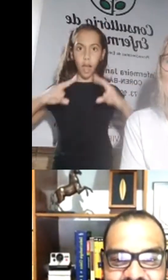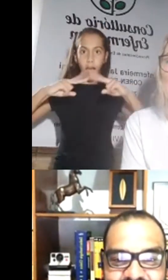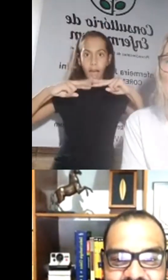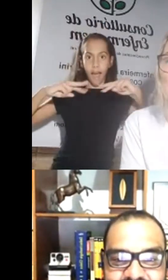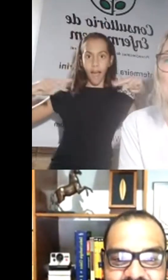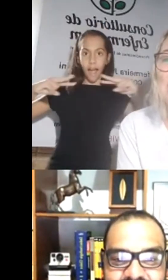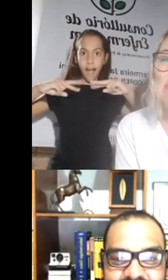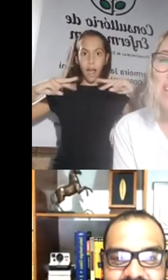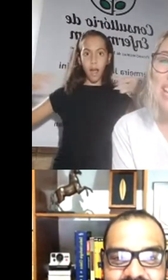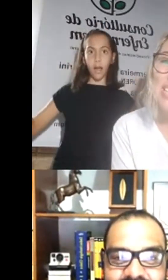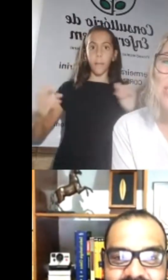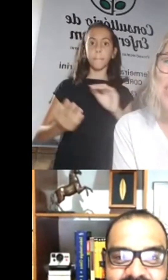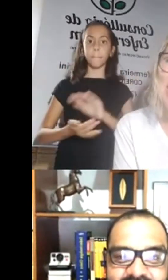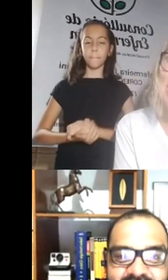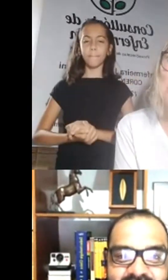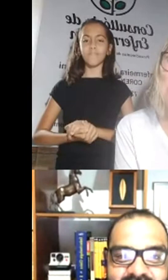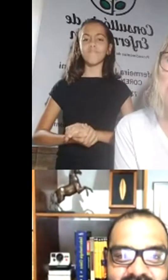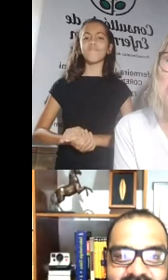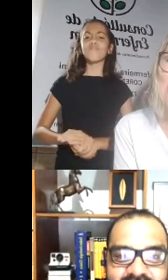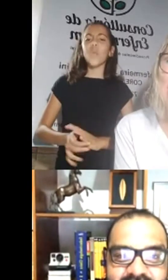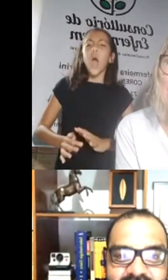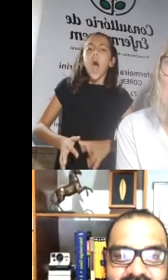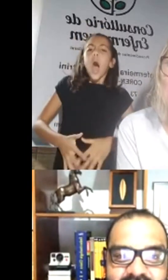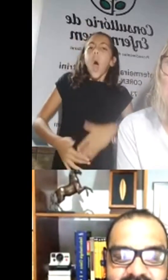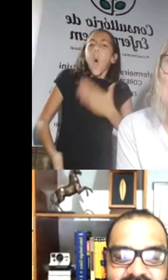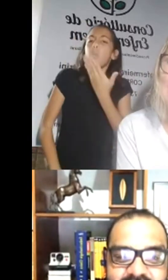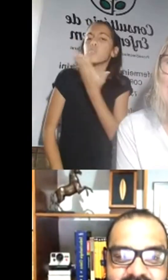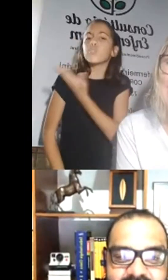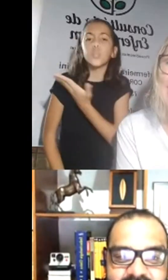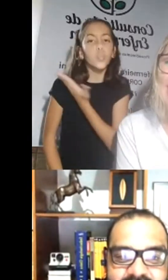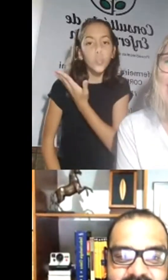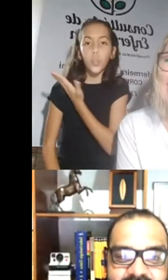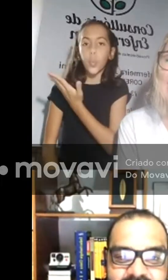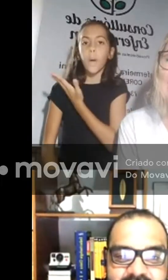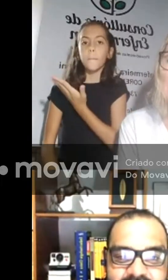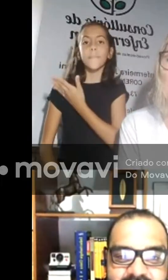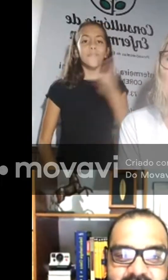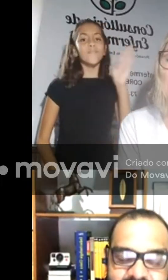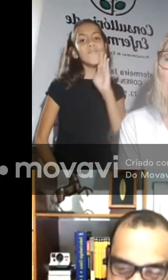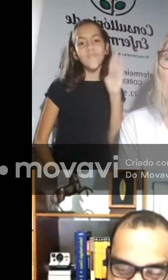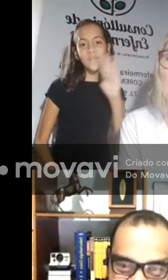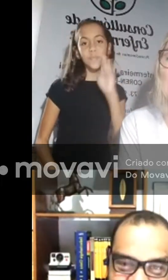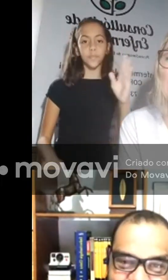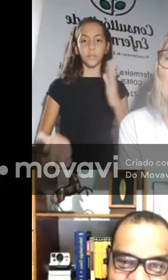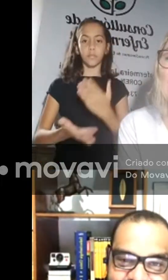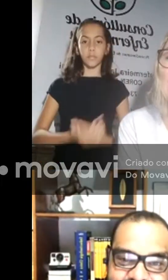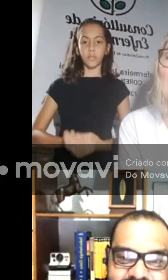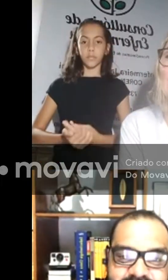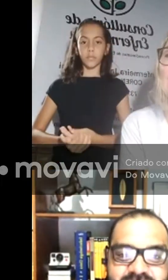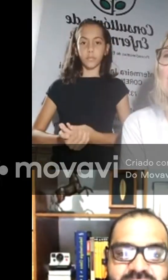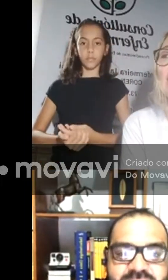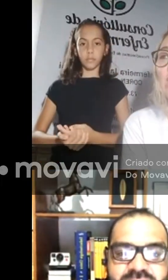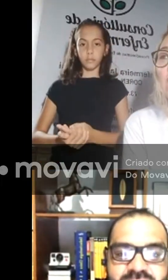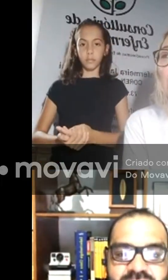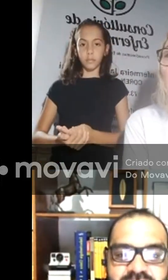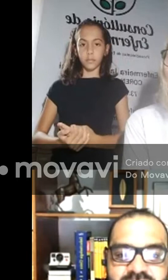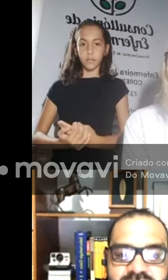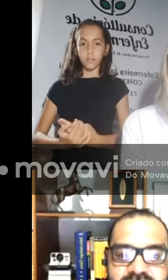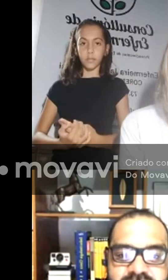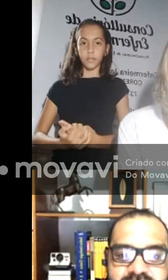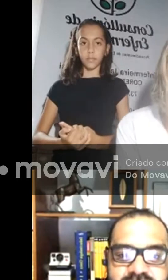grande amigo, um grande médico, um excelente profissional, não é? Então, Diogo, assim, antes da